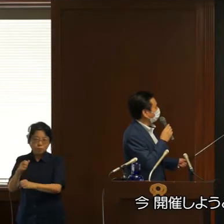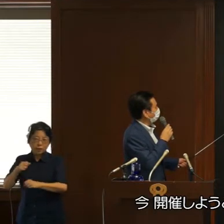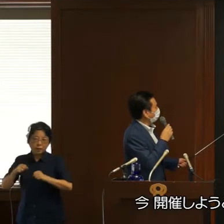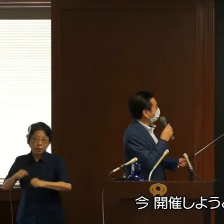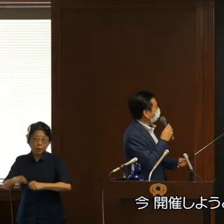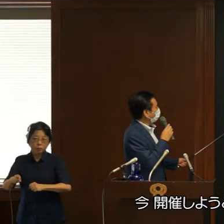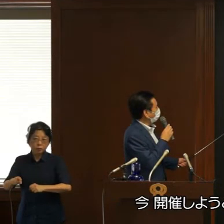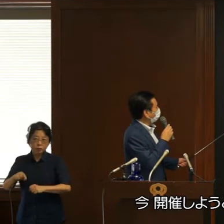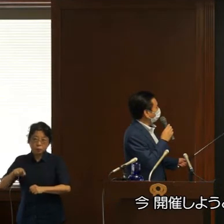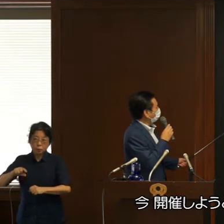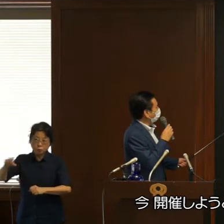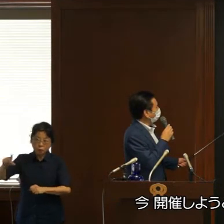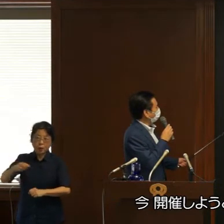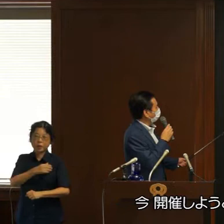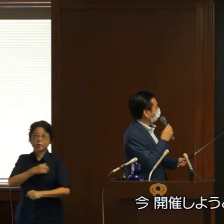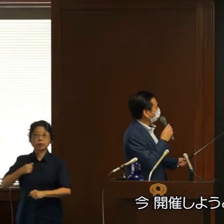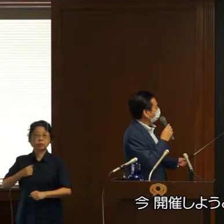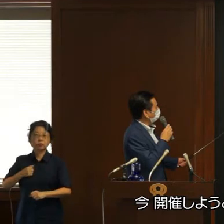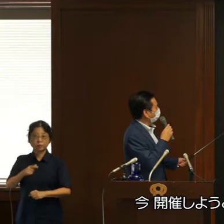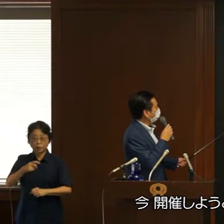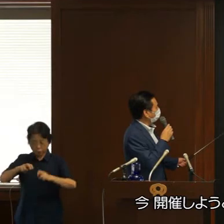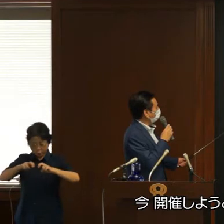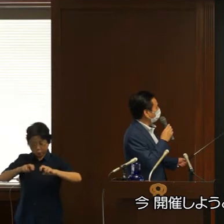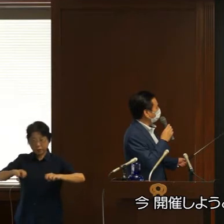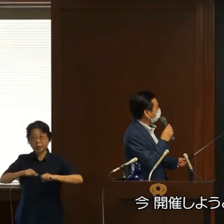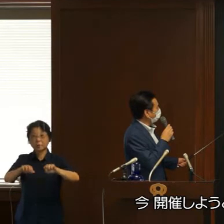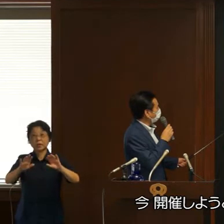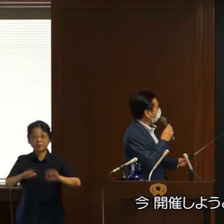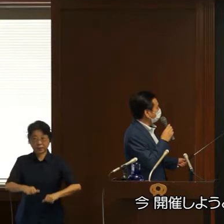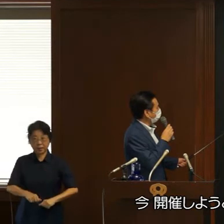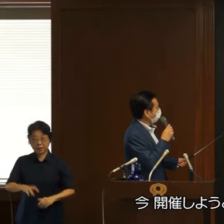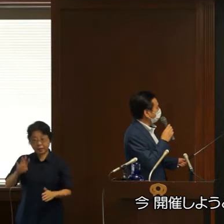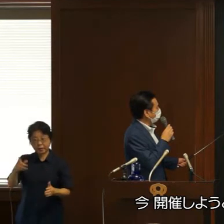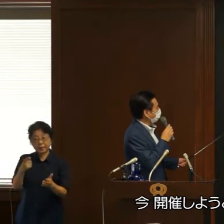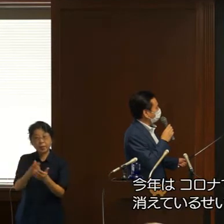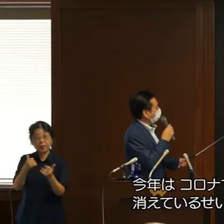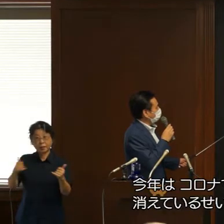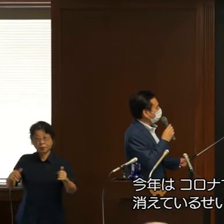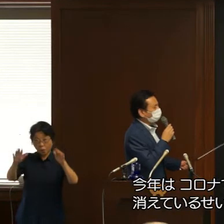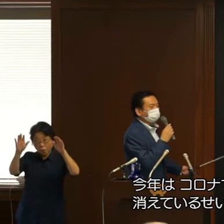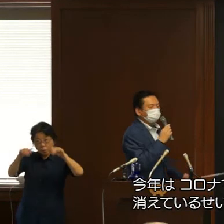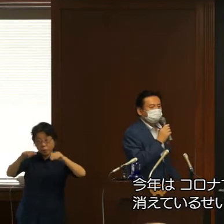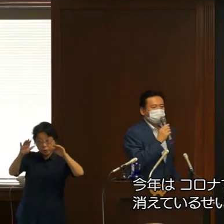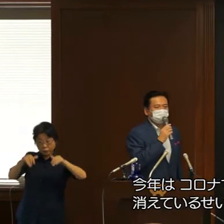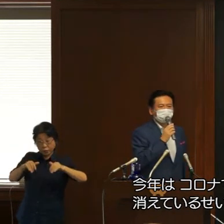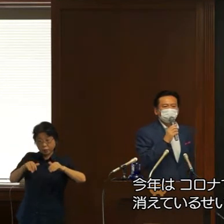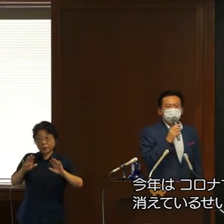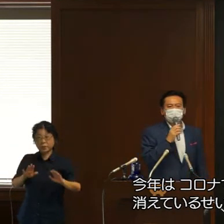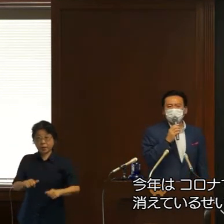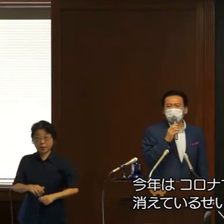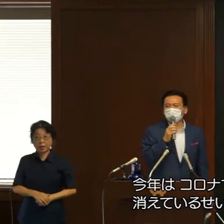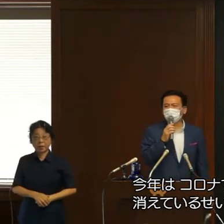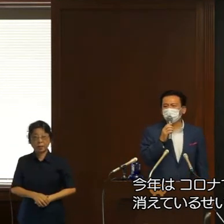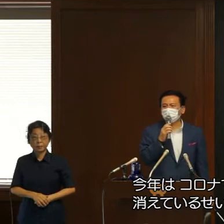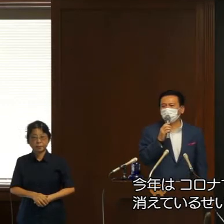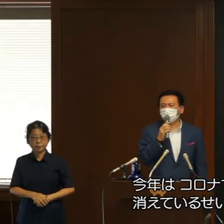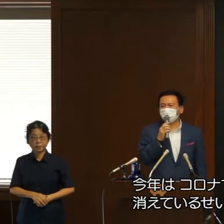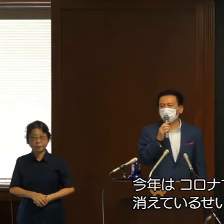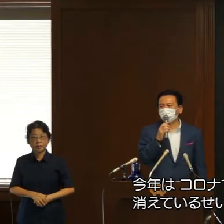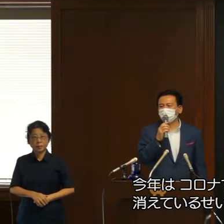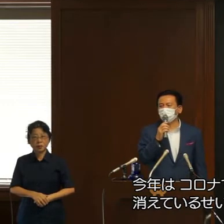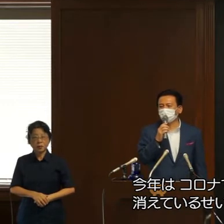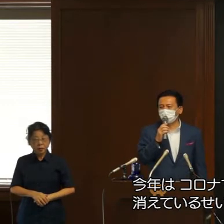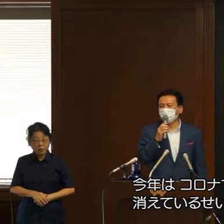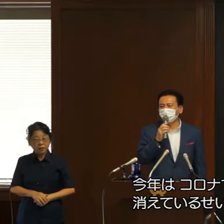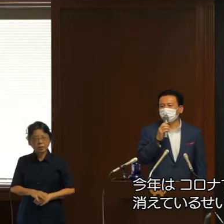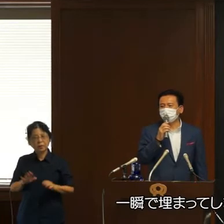って、募集をこうしたらですね、やっぱ今年はですね、やっぱコロナでいろんなイベントが消え